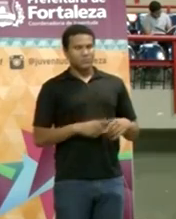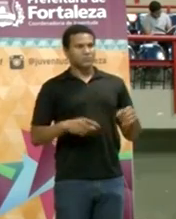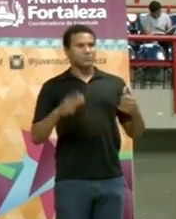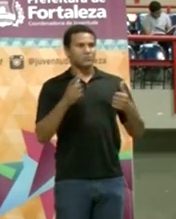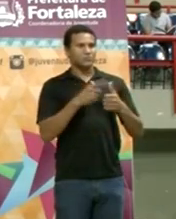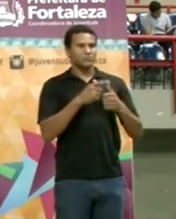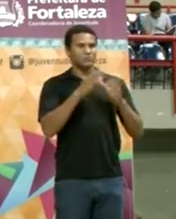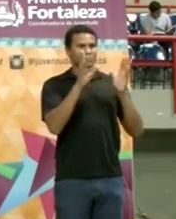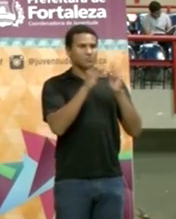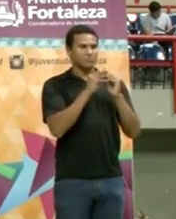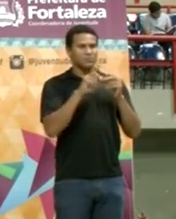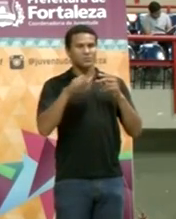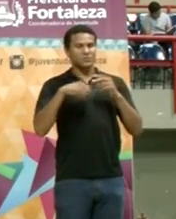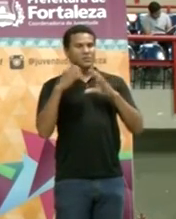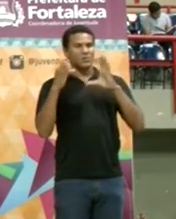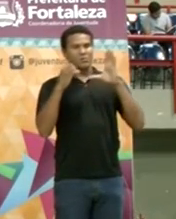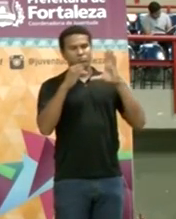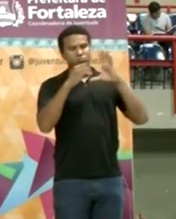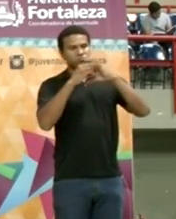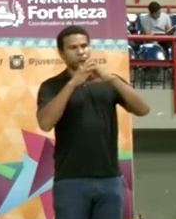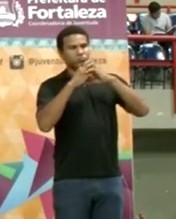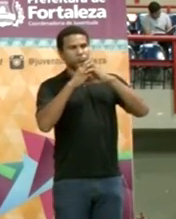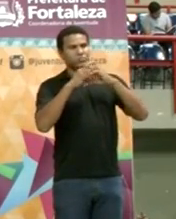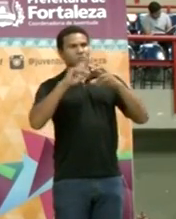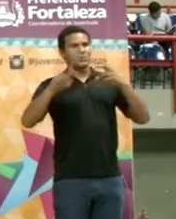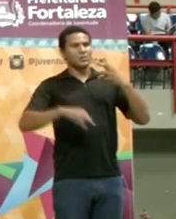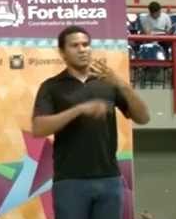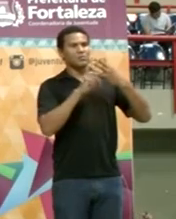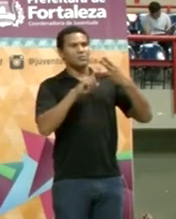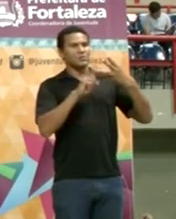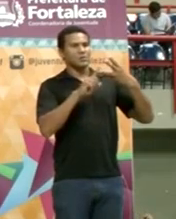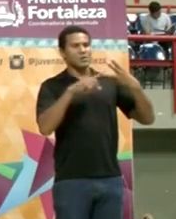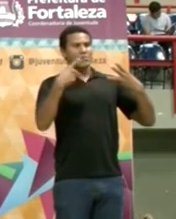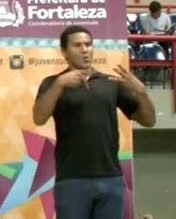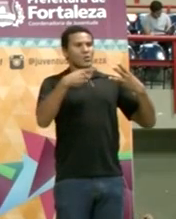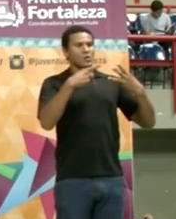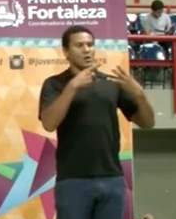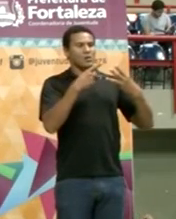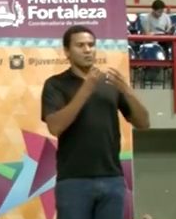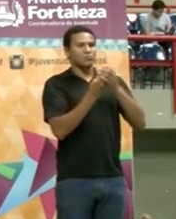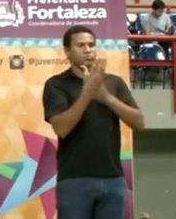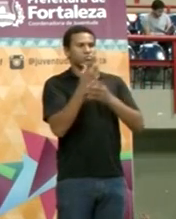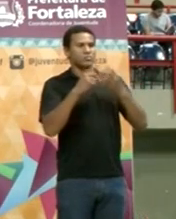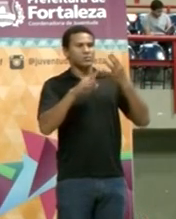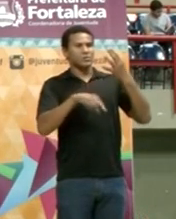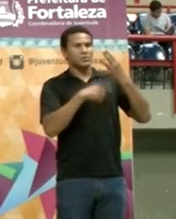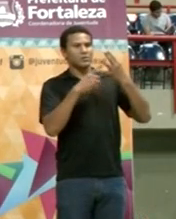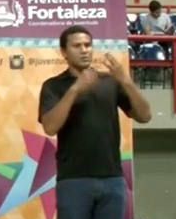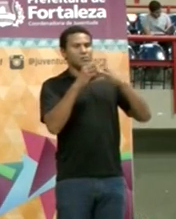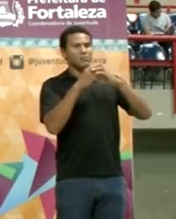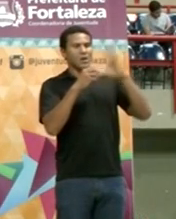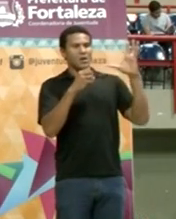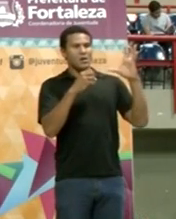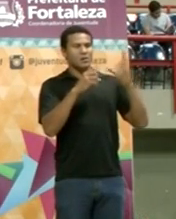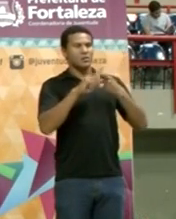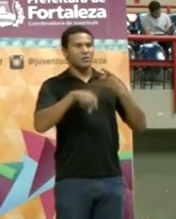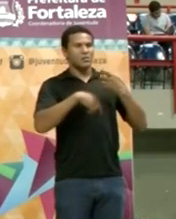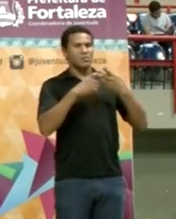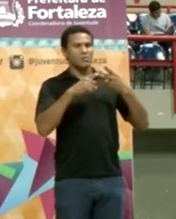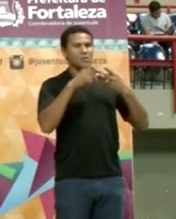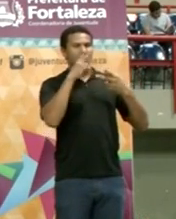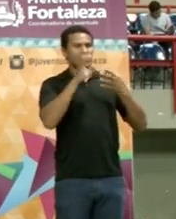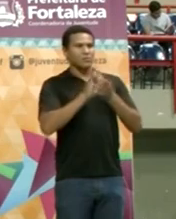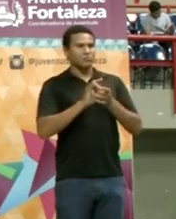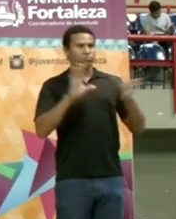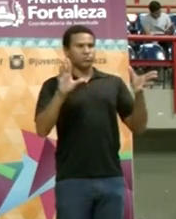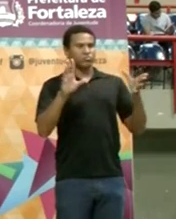capa do vírus com a membrana celular. 3, produção de proteínas. 4, abandono da cápsula. 5, liberação do vírus